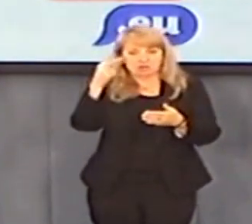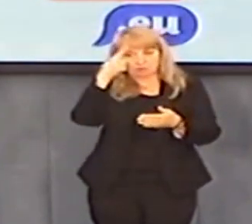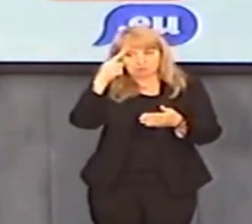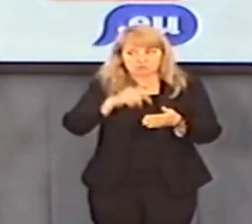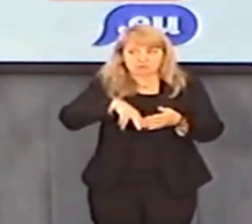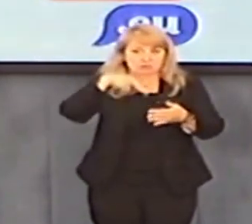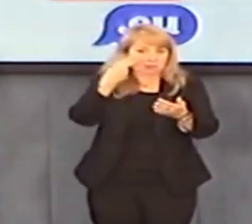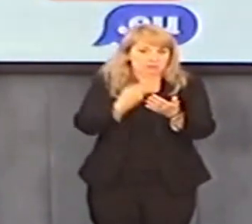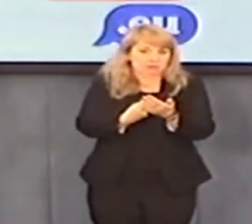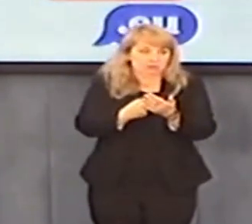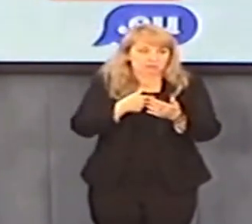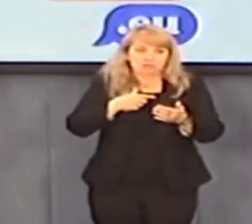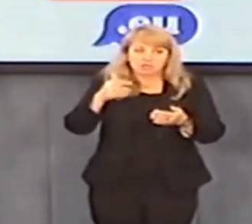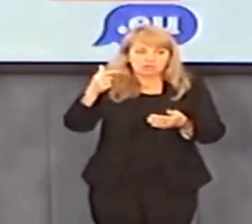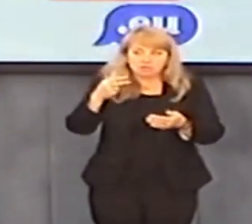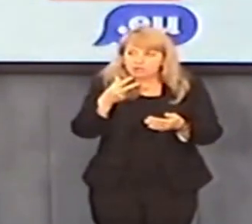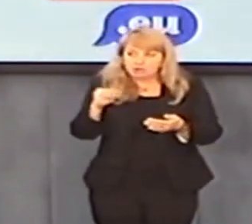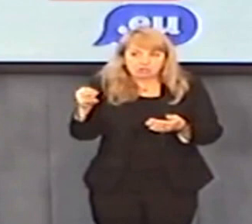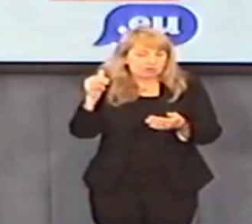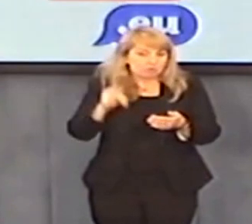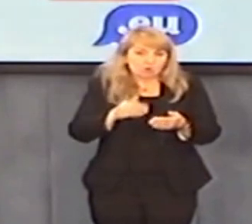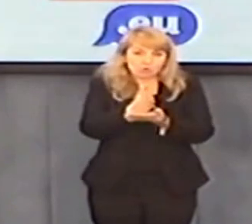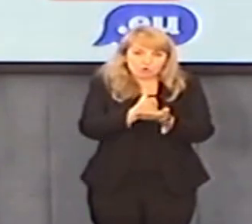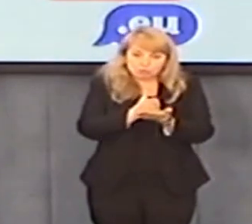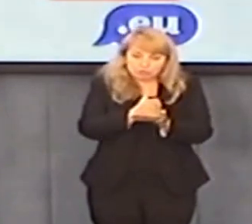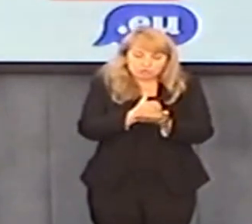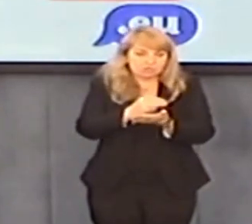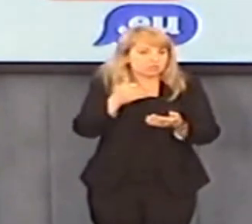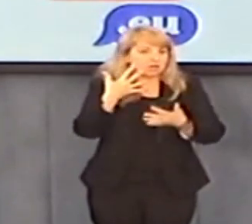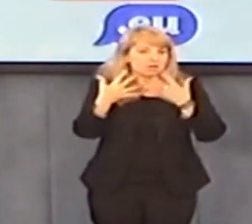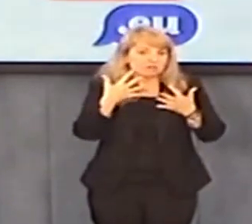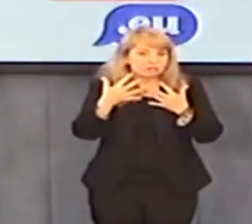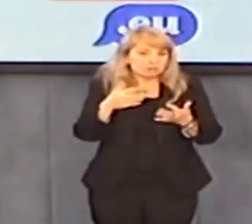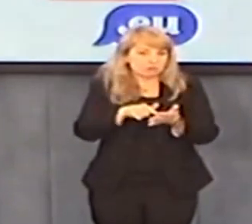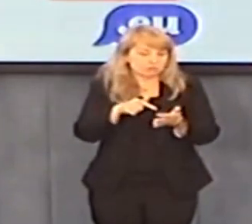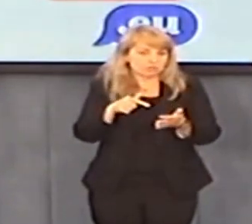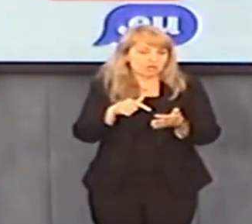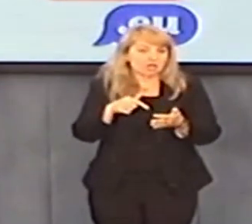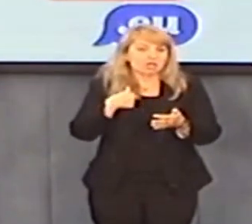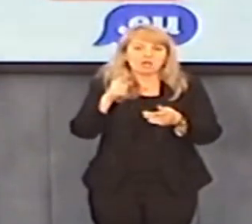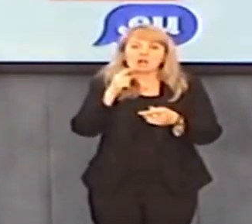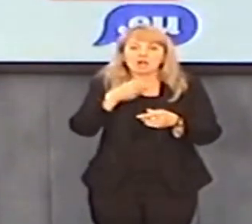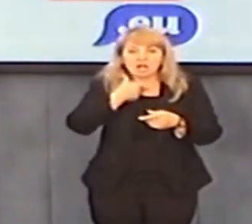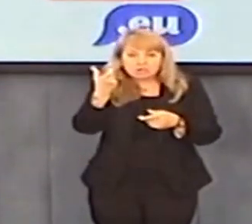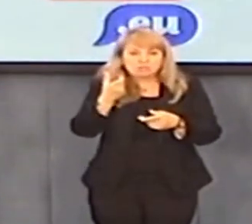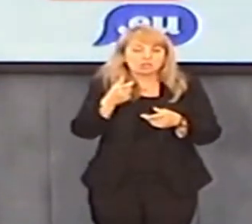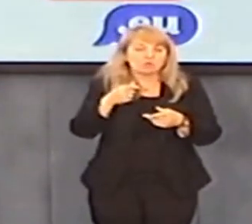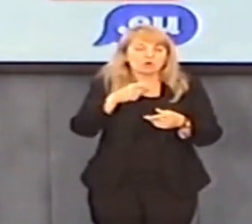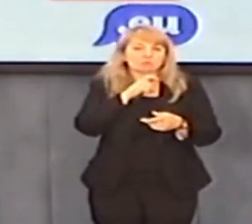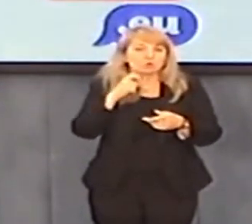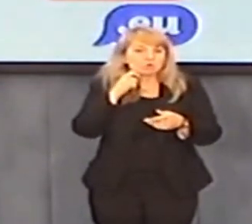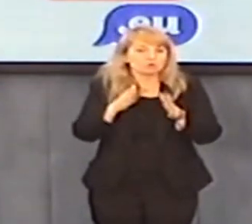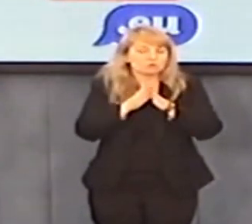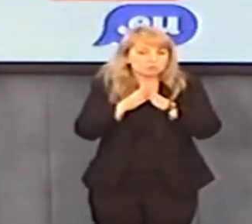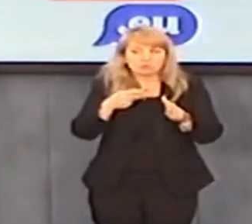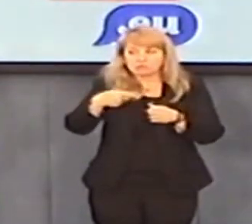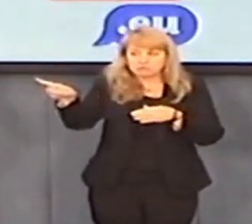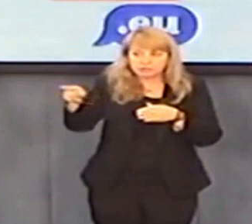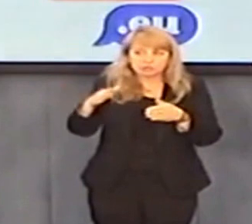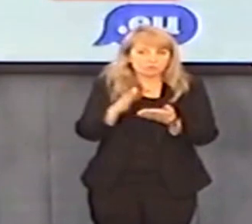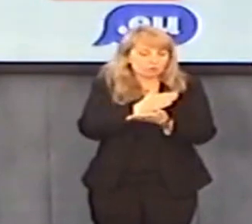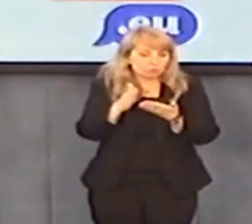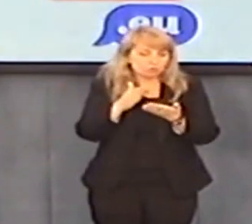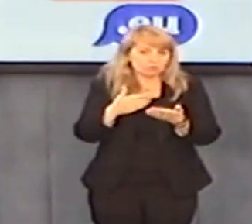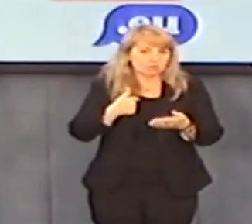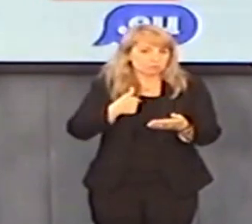i usłyszałam we własnym domu. Krzyknęłam: ksiądz, natychmiast wyjdź do kuchni. Jeszcze przy mnie w kuchni zapinał spodnie. Wyrzuciłam go z